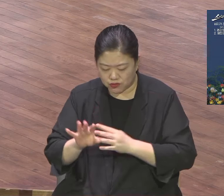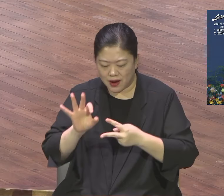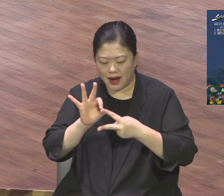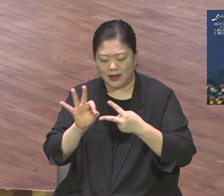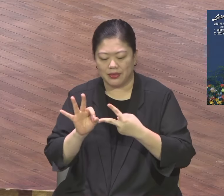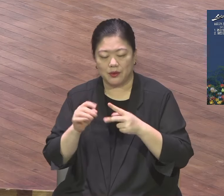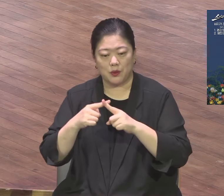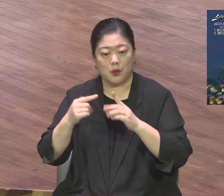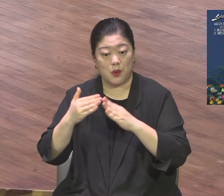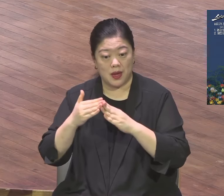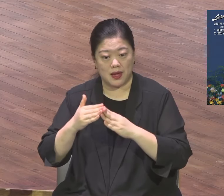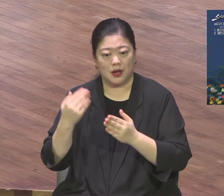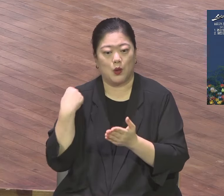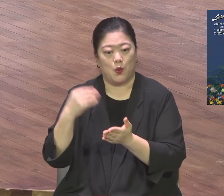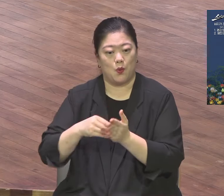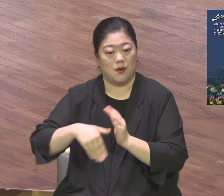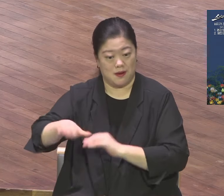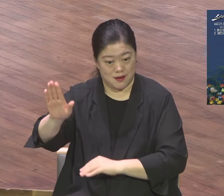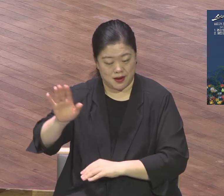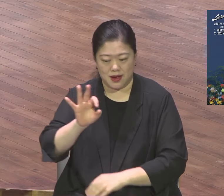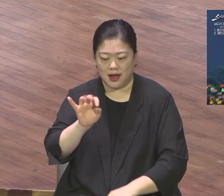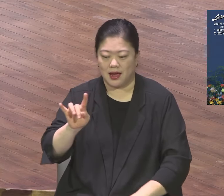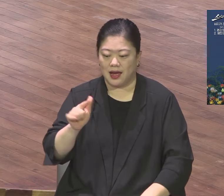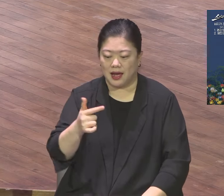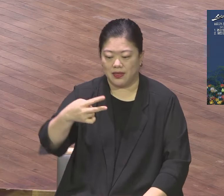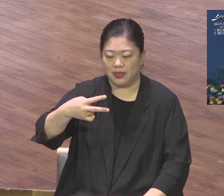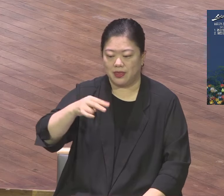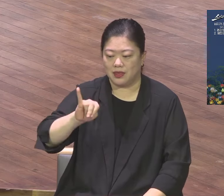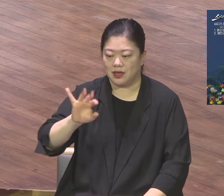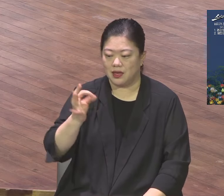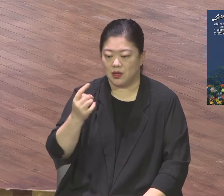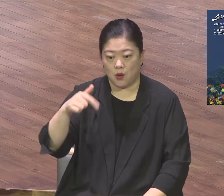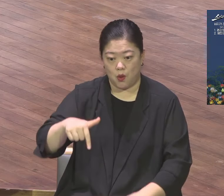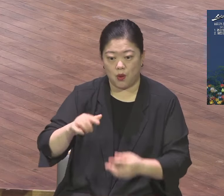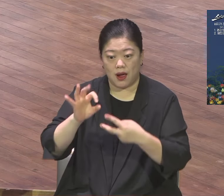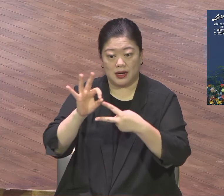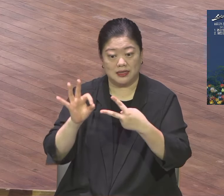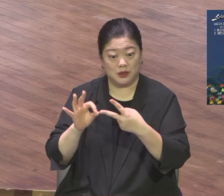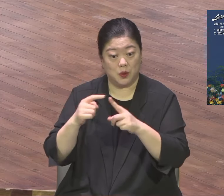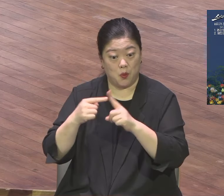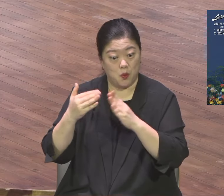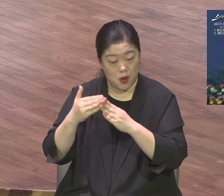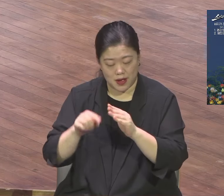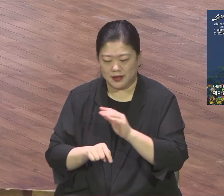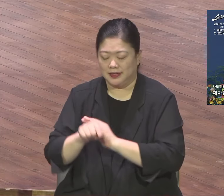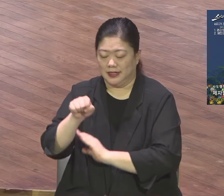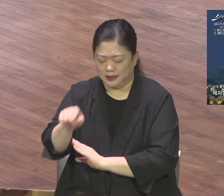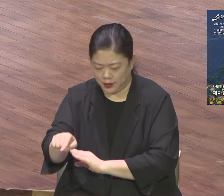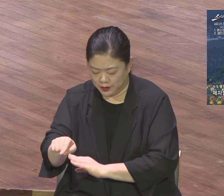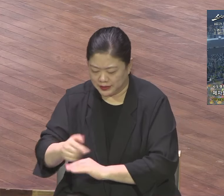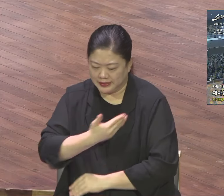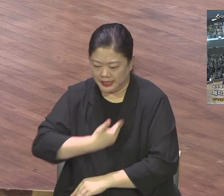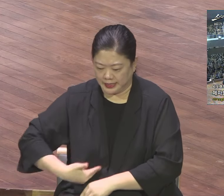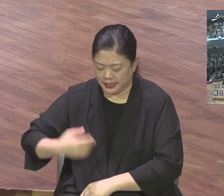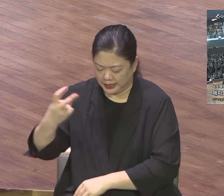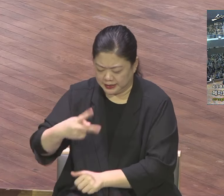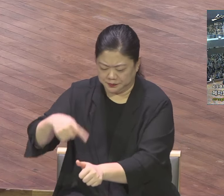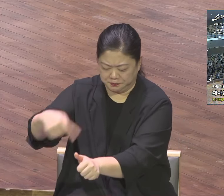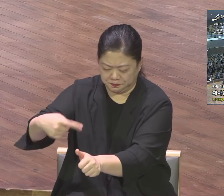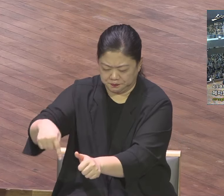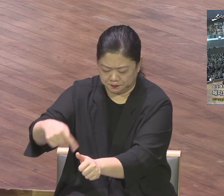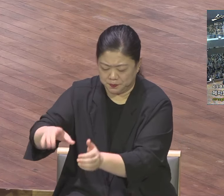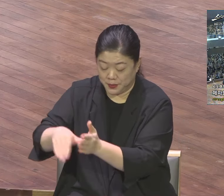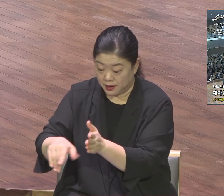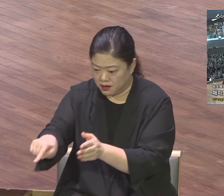중요한 사역을 한 가지 해요. 사도행전 4장 22절을 보면 제자들의 마음을 굳게 하여 이